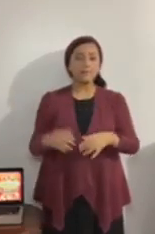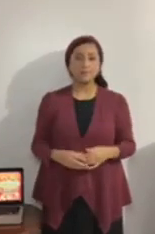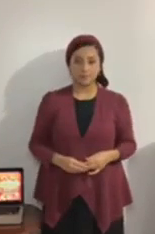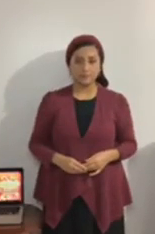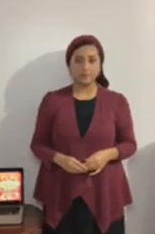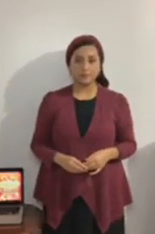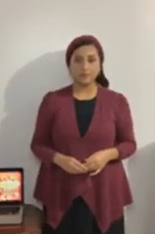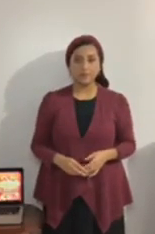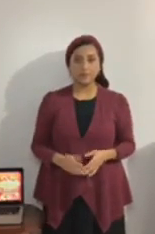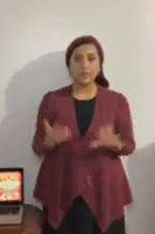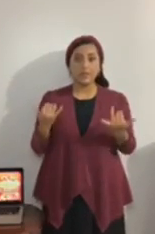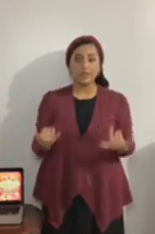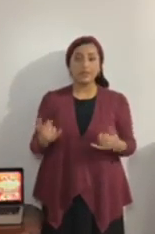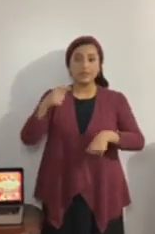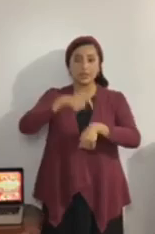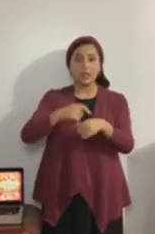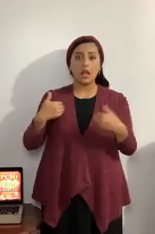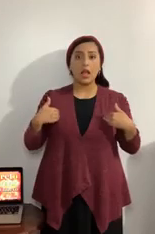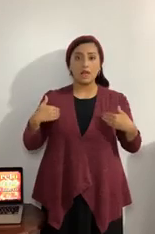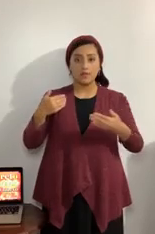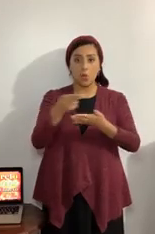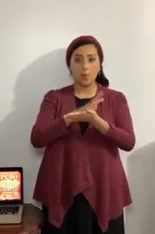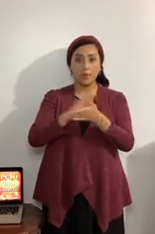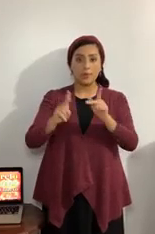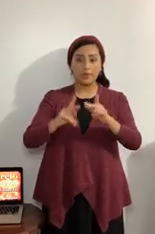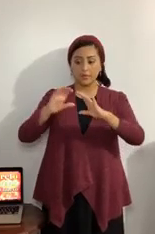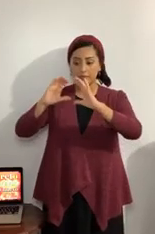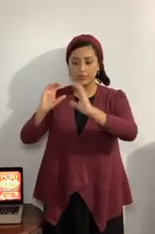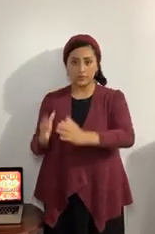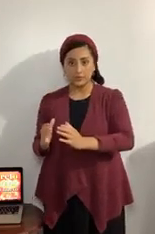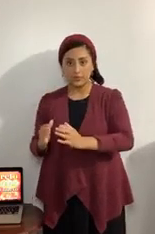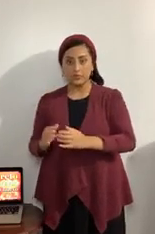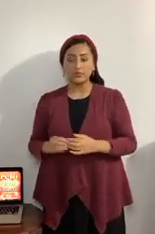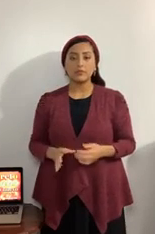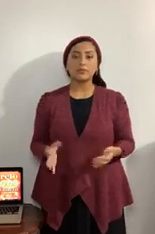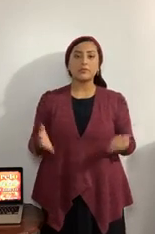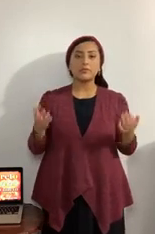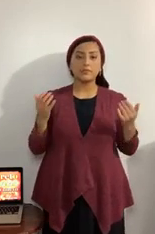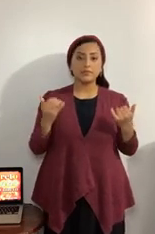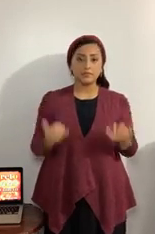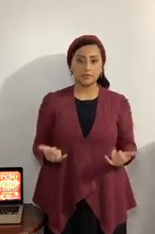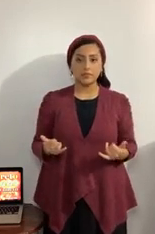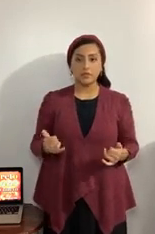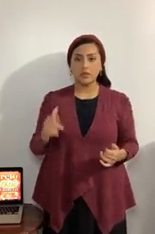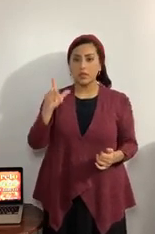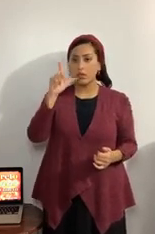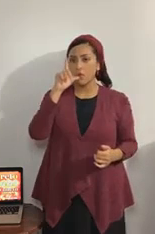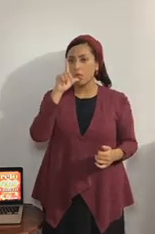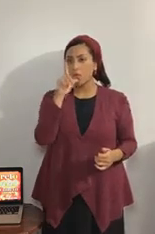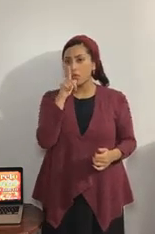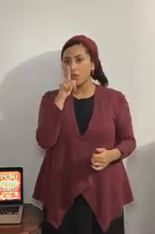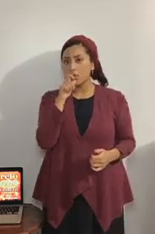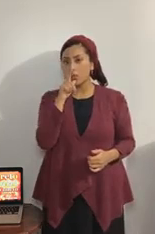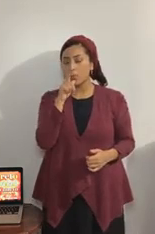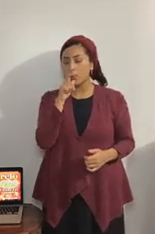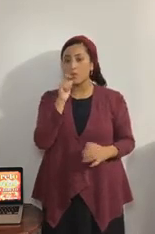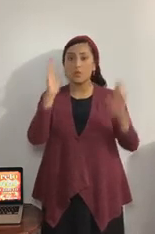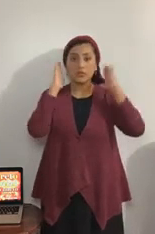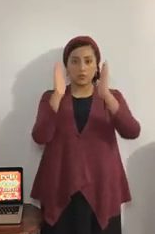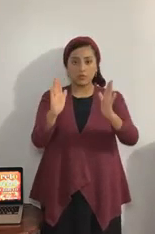así en este tiempo ha quedado un remanente por gracia. Ahora, ¿quiénes son? Mucha atención. ¿Quiénes